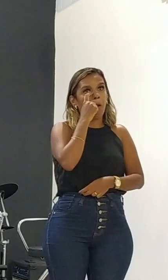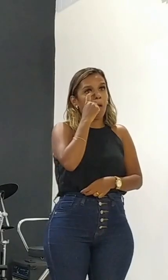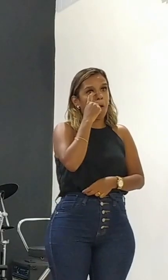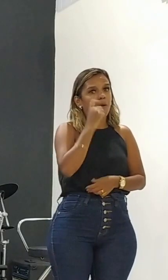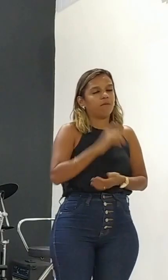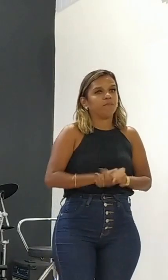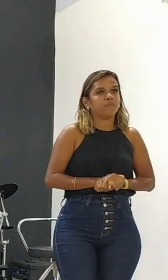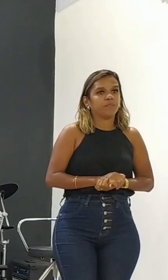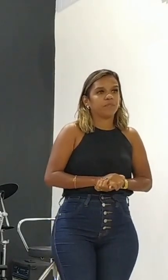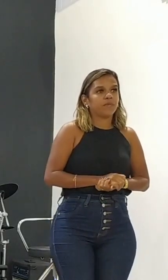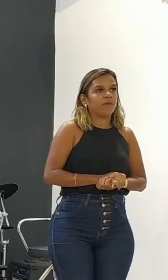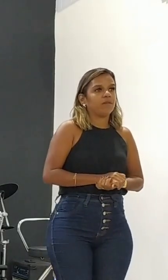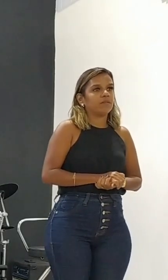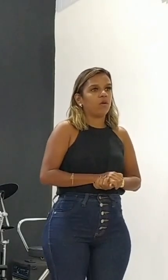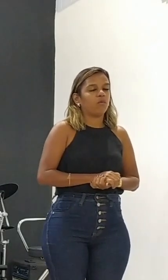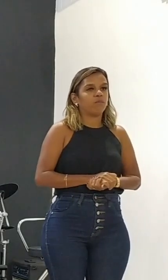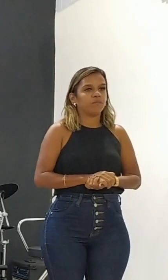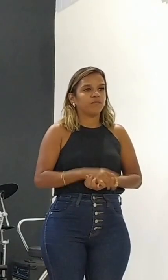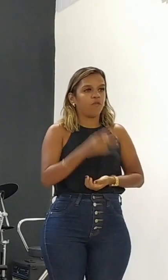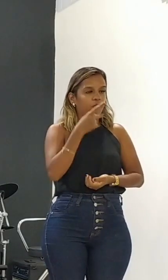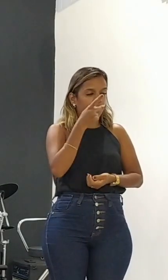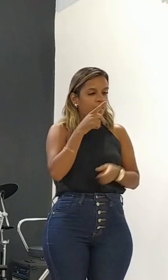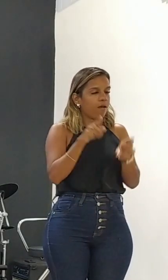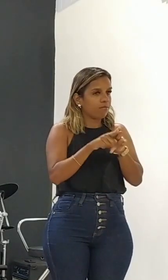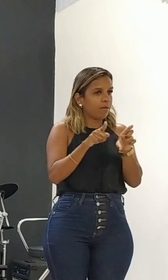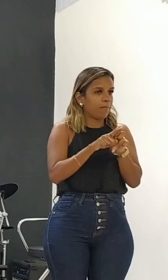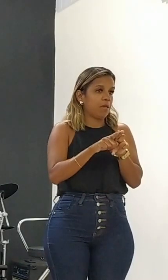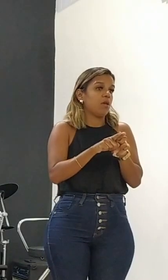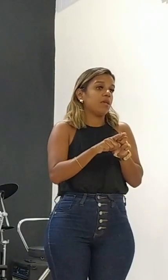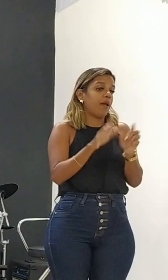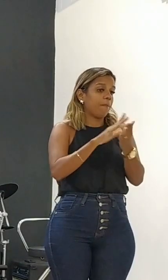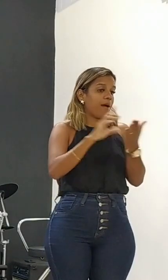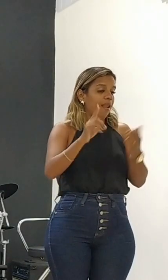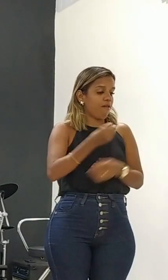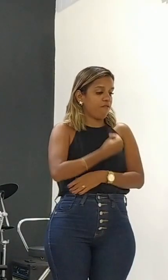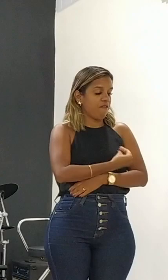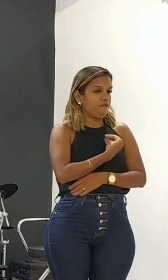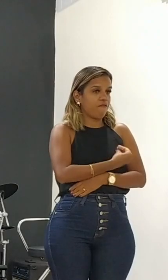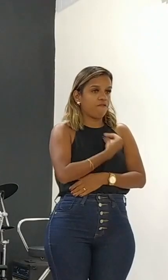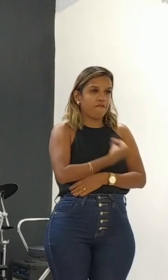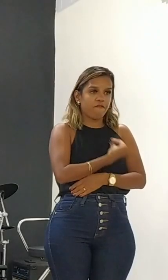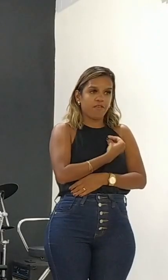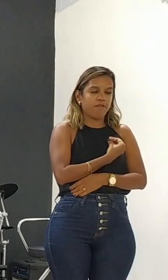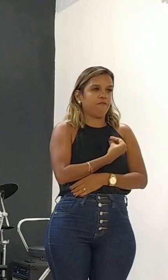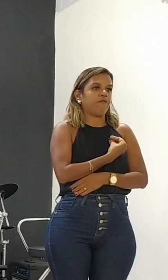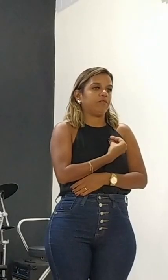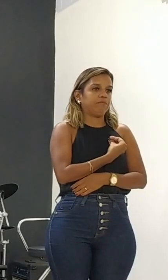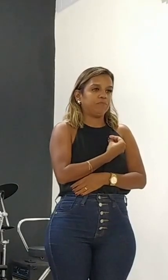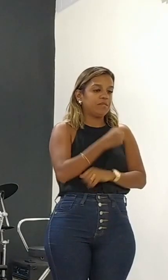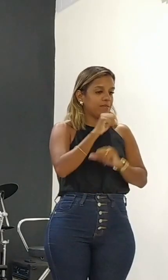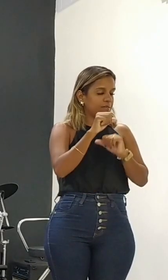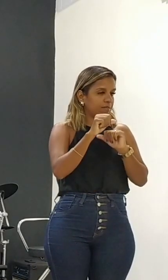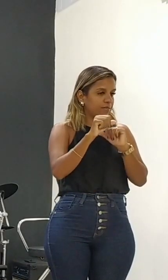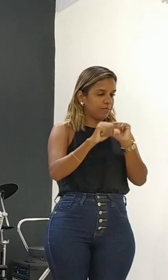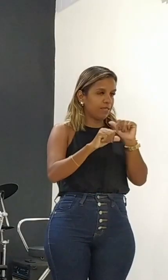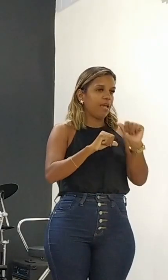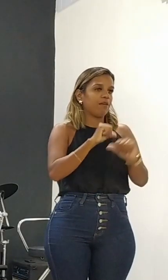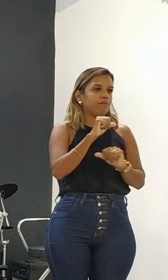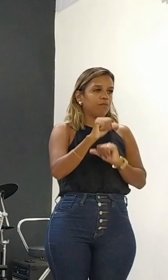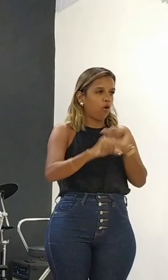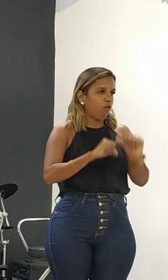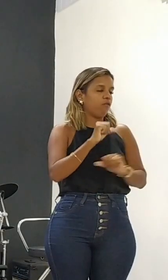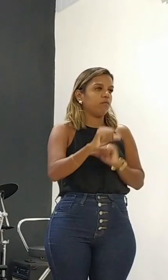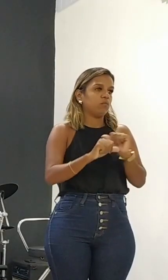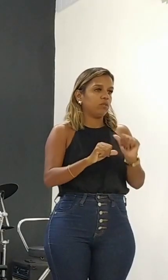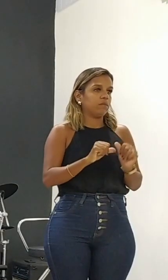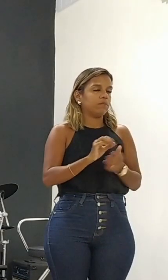logo sobre isso, mas como a palavra de Deus ela é viva, eficaz, ela se renova todo dia, eu creio que Deus vai falar diferente